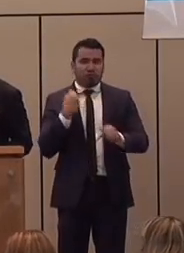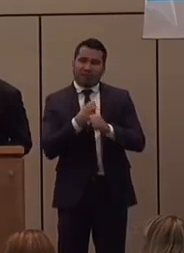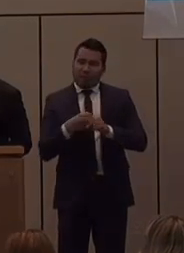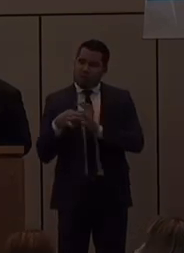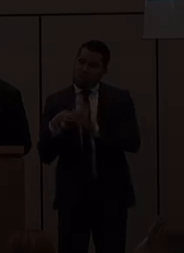gracias